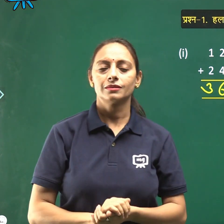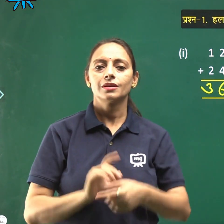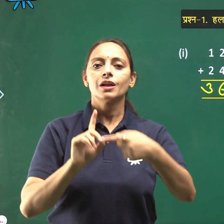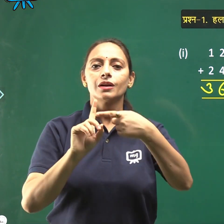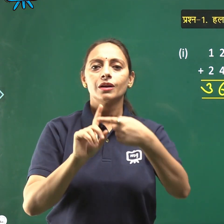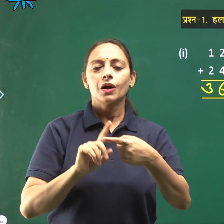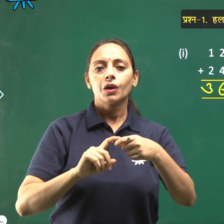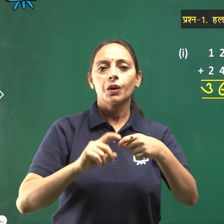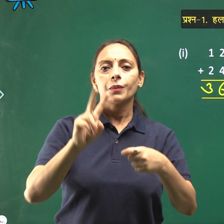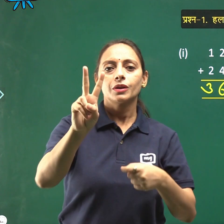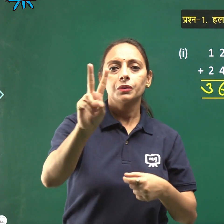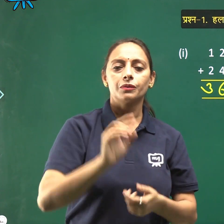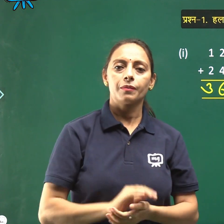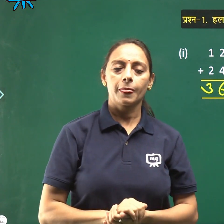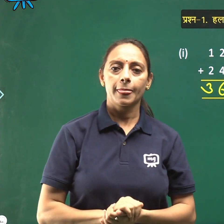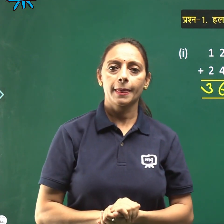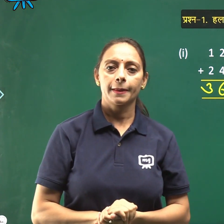नंबर 2,